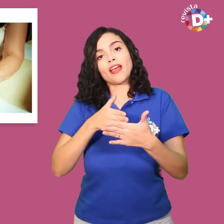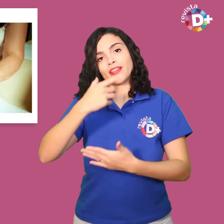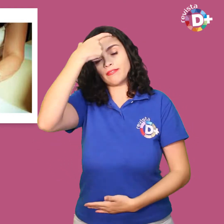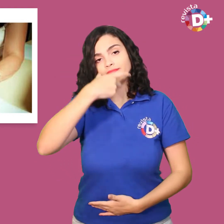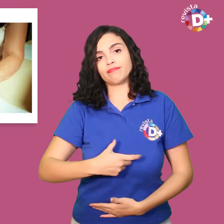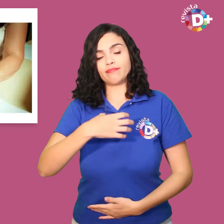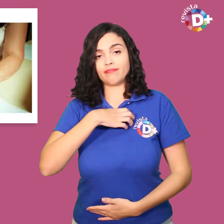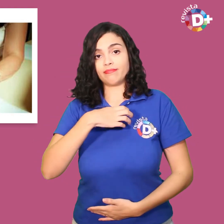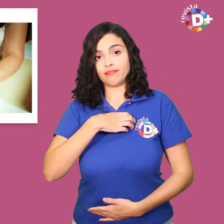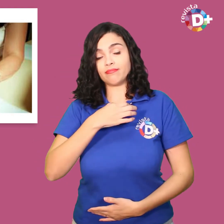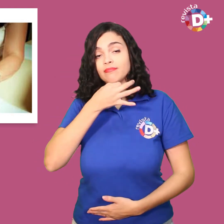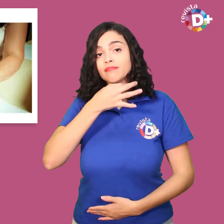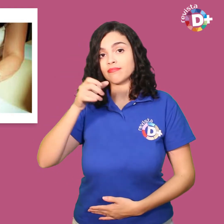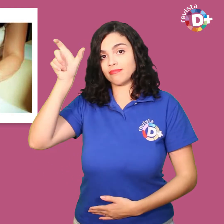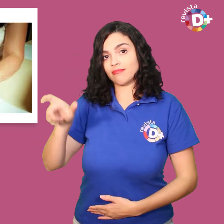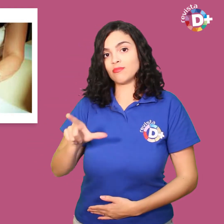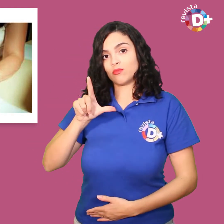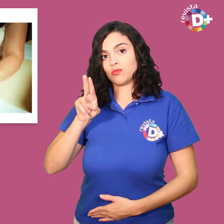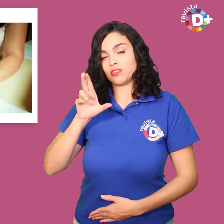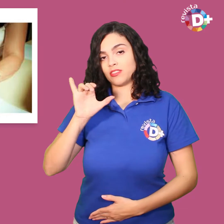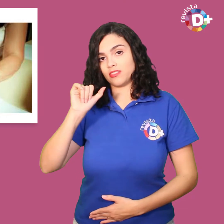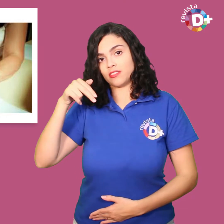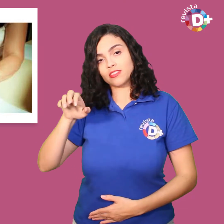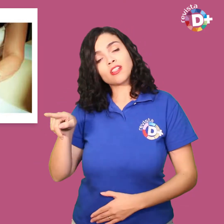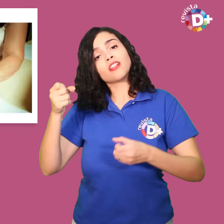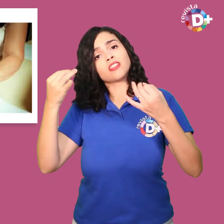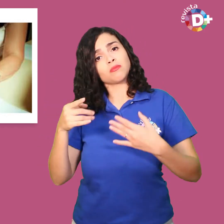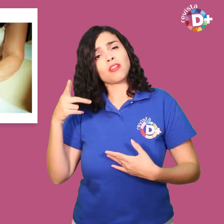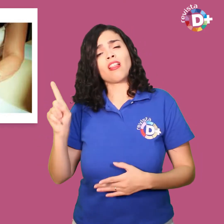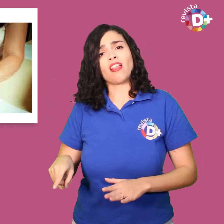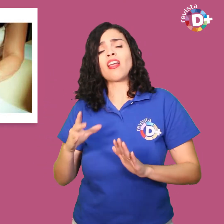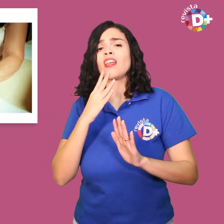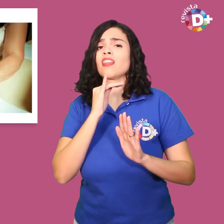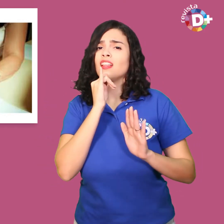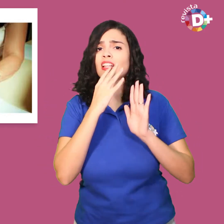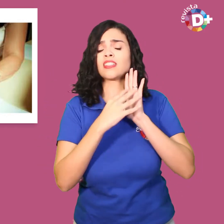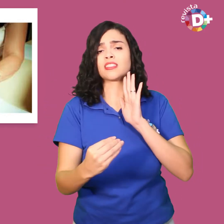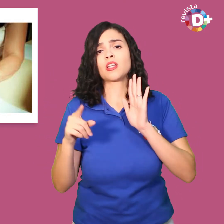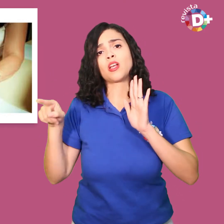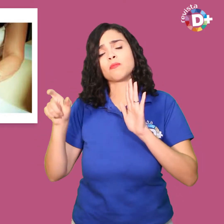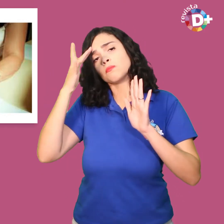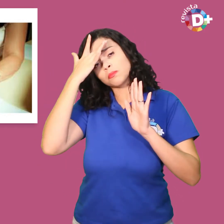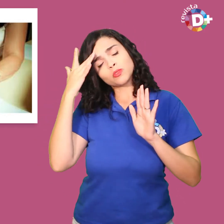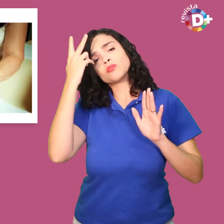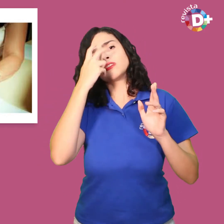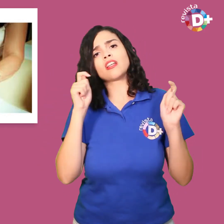atitudinais, conclui Luciane. Ela mesma é um exemplo de que o desenvolvimento da pessoa com deficiência visual pode ser pleno.